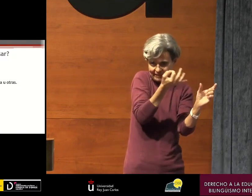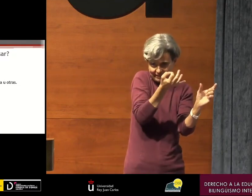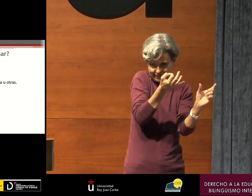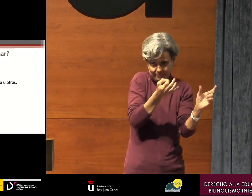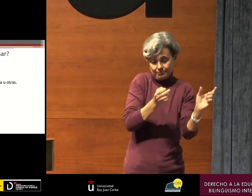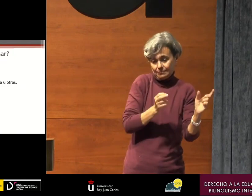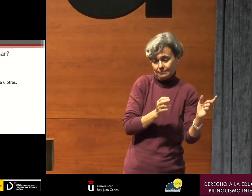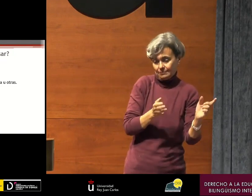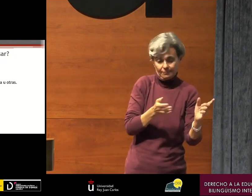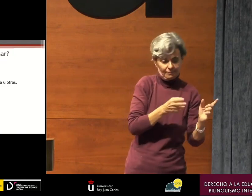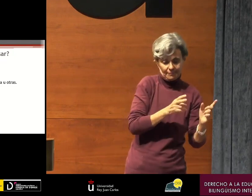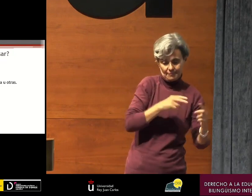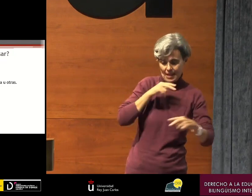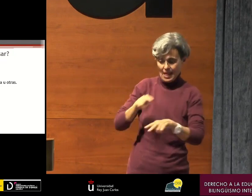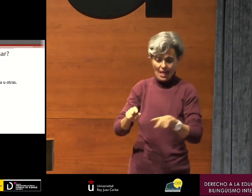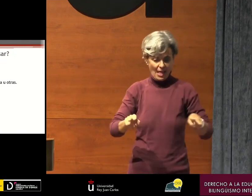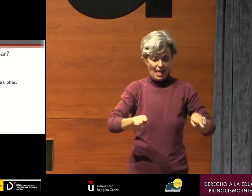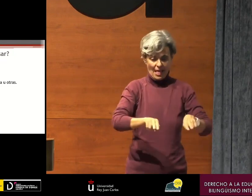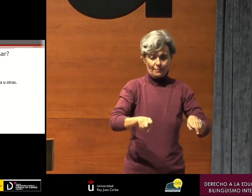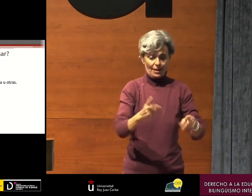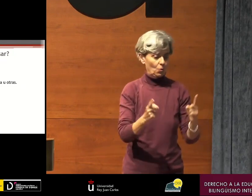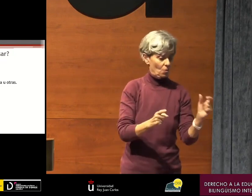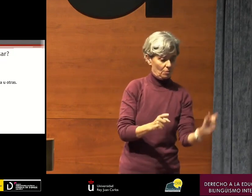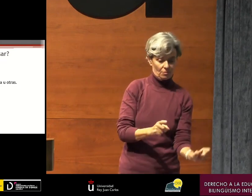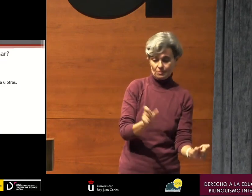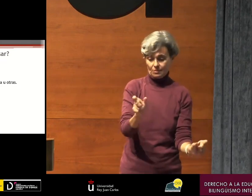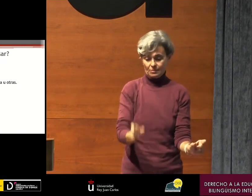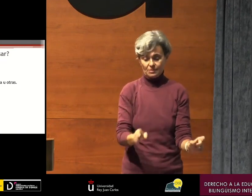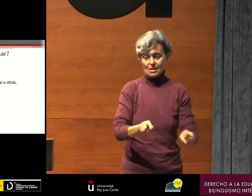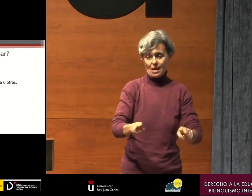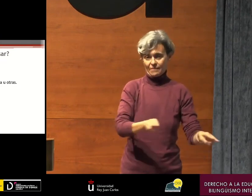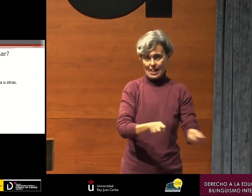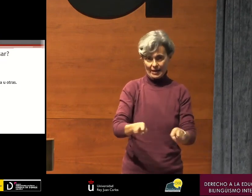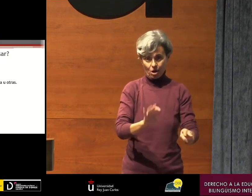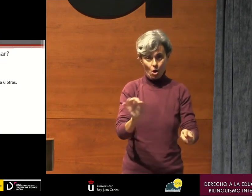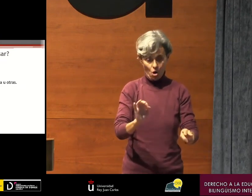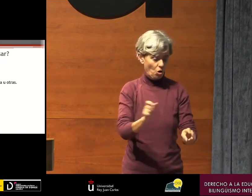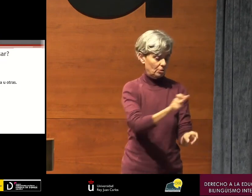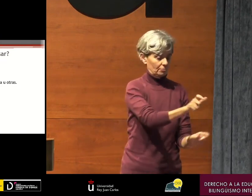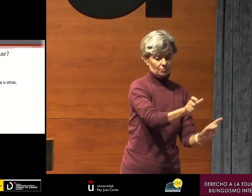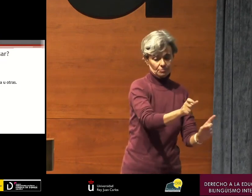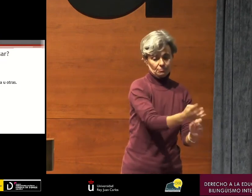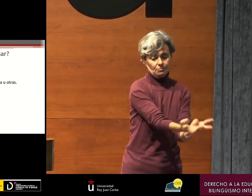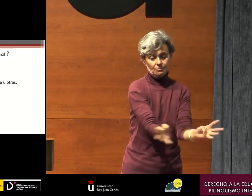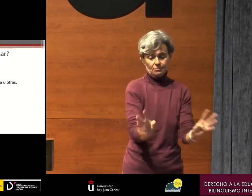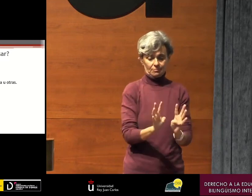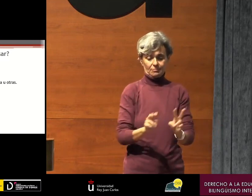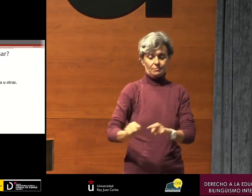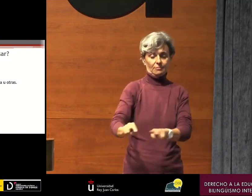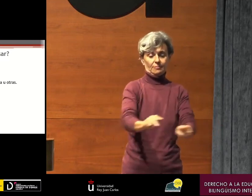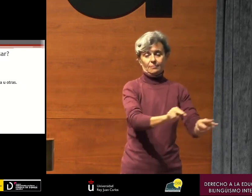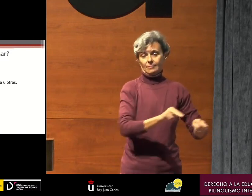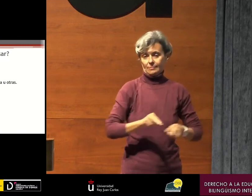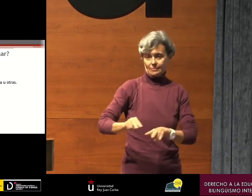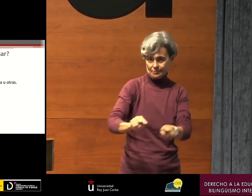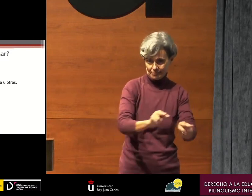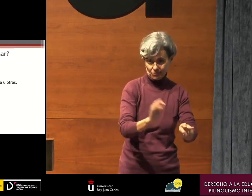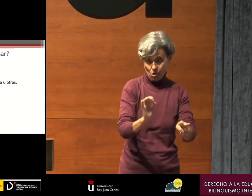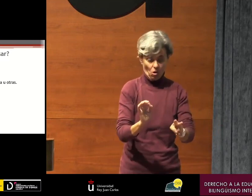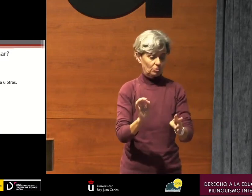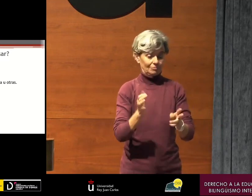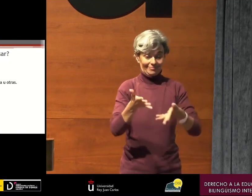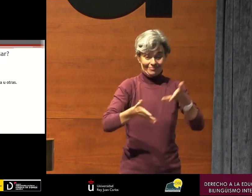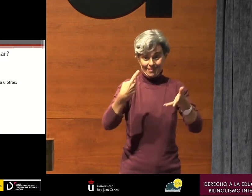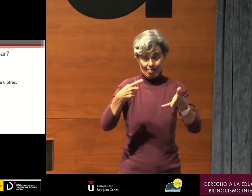diccionario consultemos. En la RAE dice, bueno, pues, dicho de una o de varias